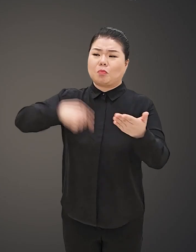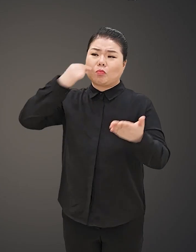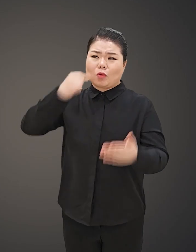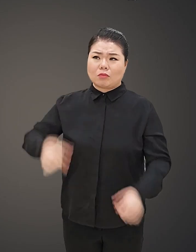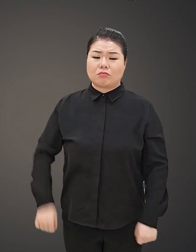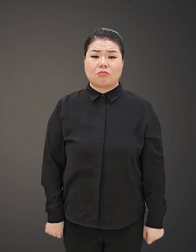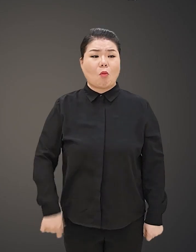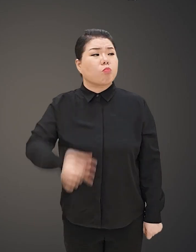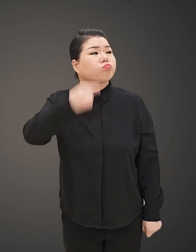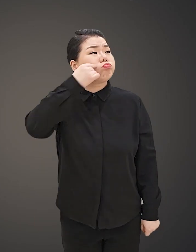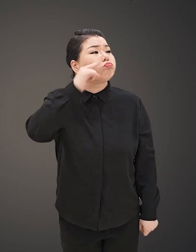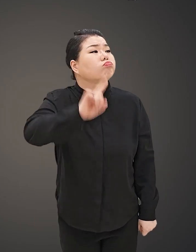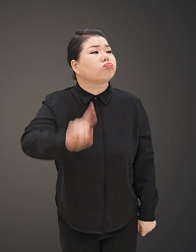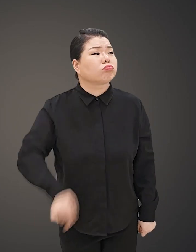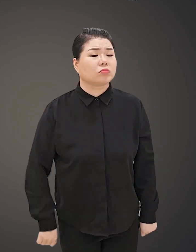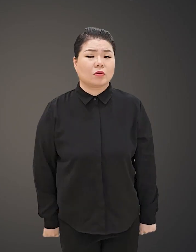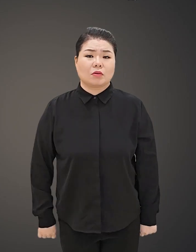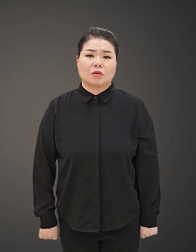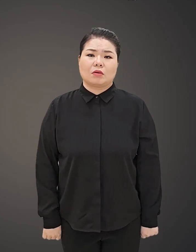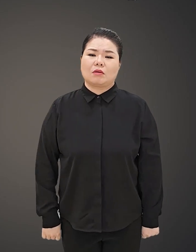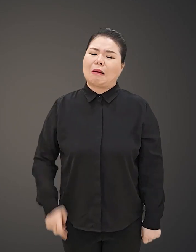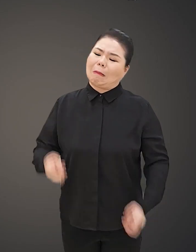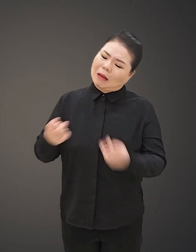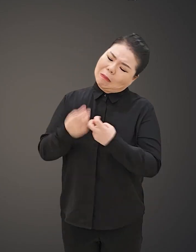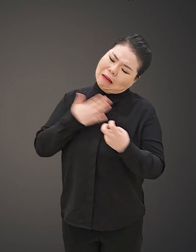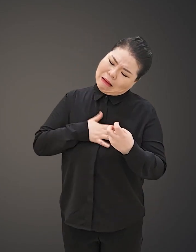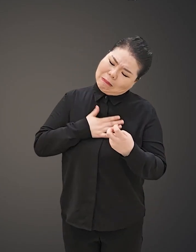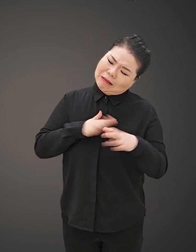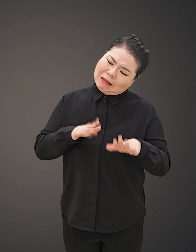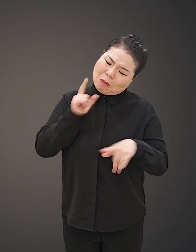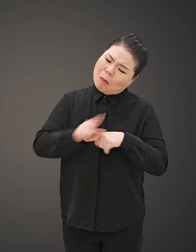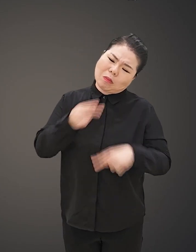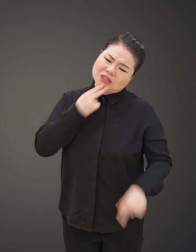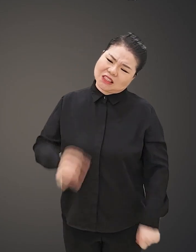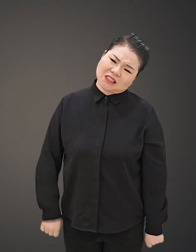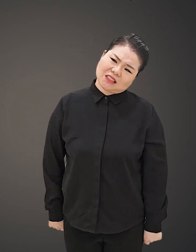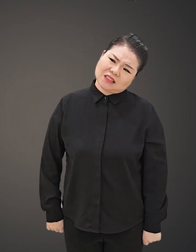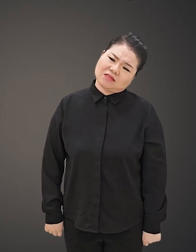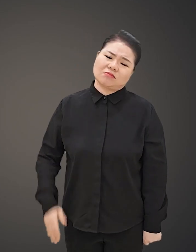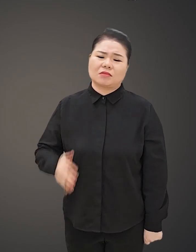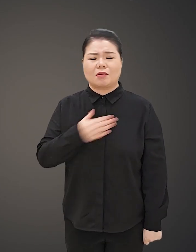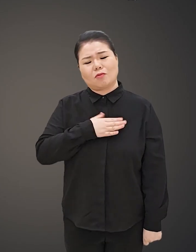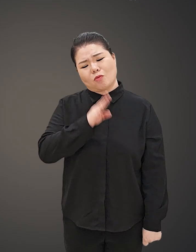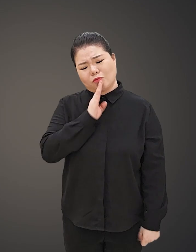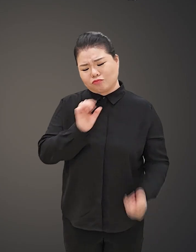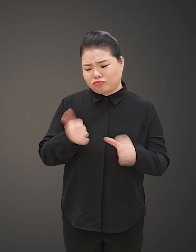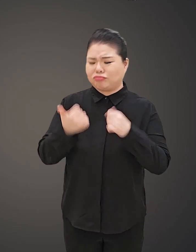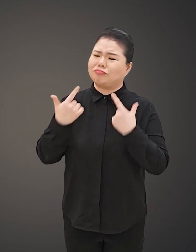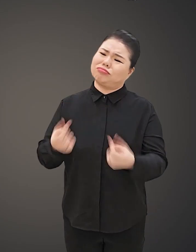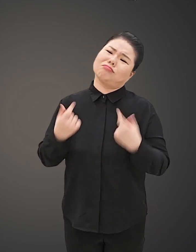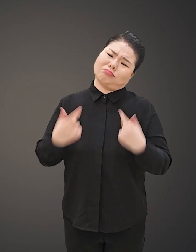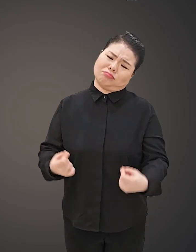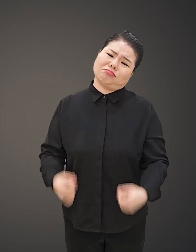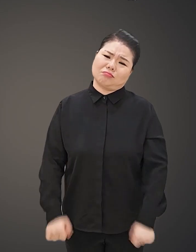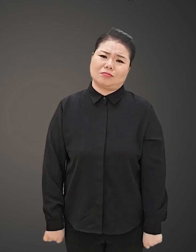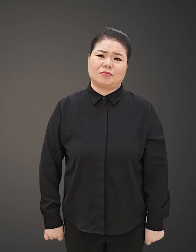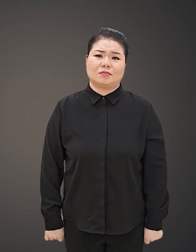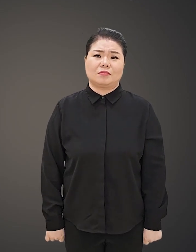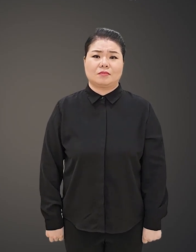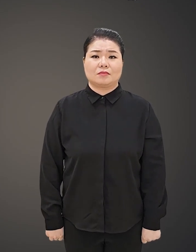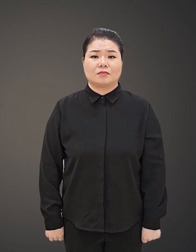못 해먹겠다며 그럼 어쩌자는 거야? 그걸 내가 알면 이래. 나 진짜 지금 딱 죽을 것 같단